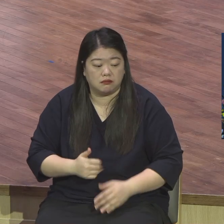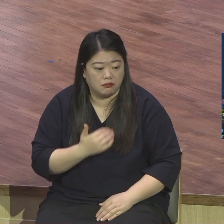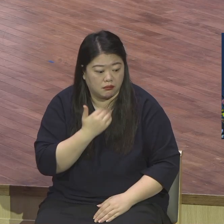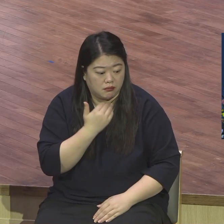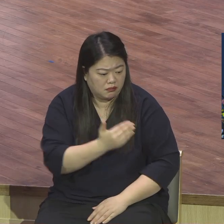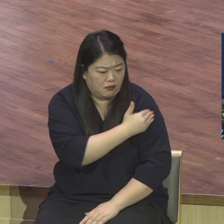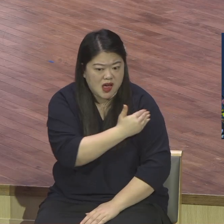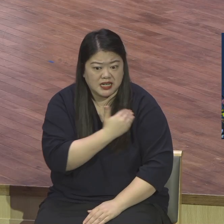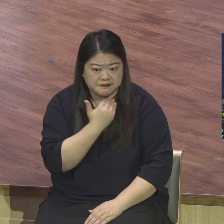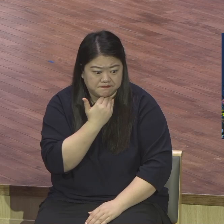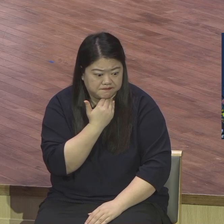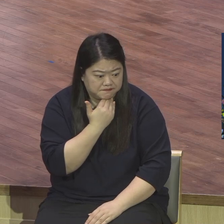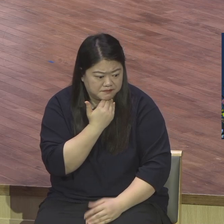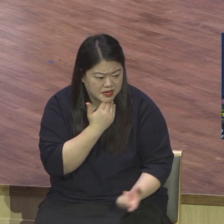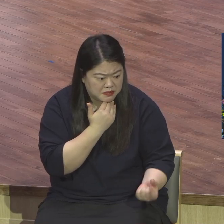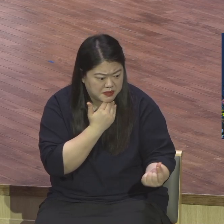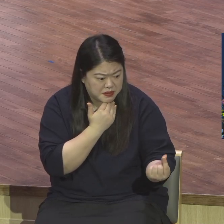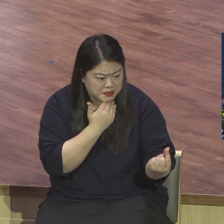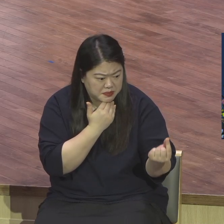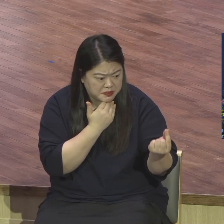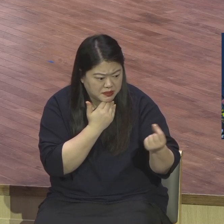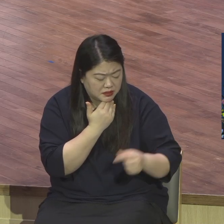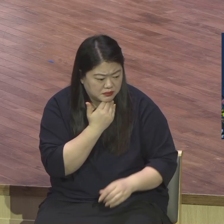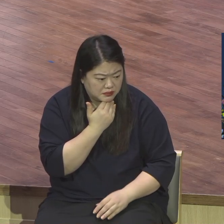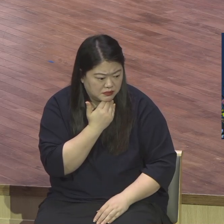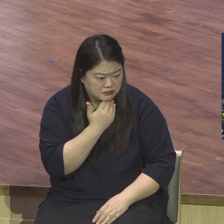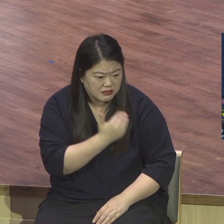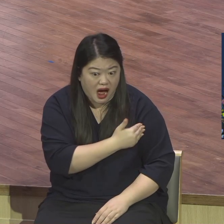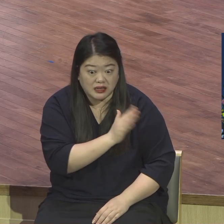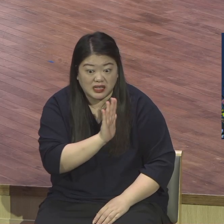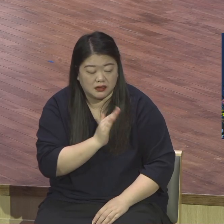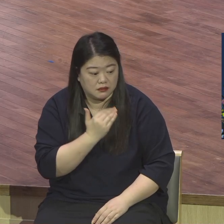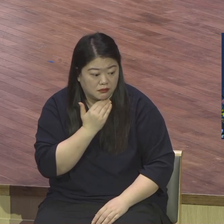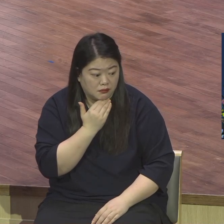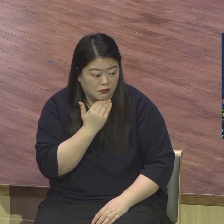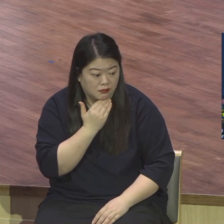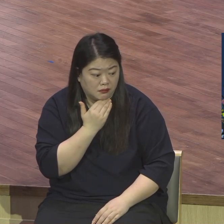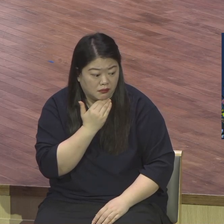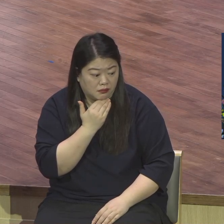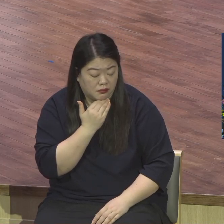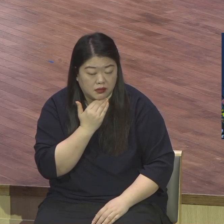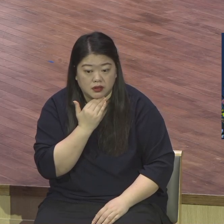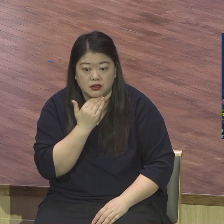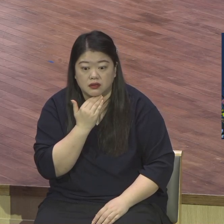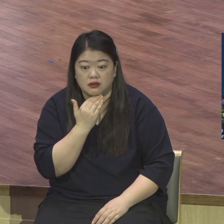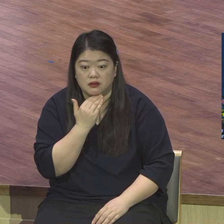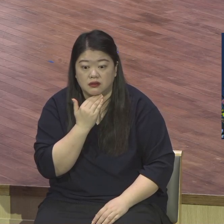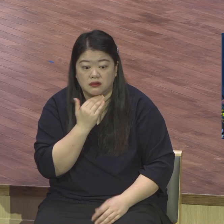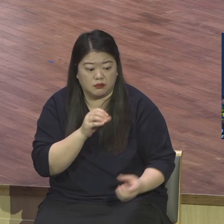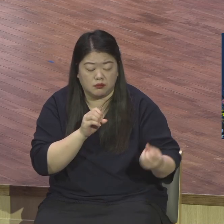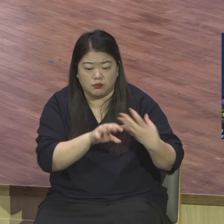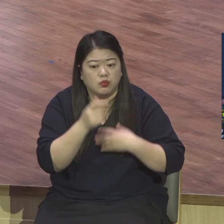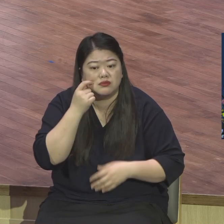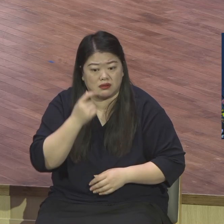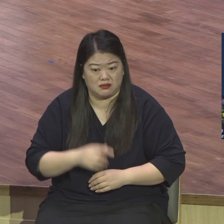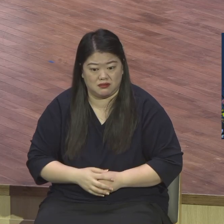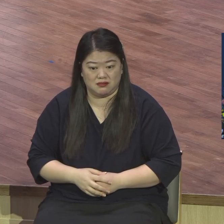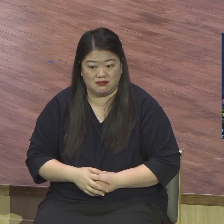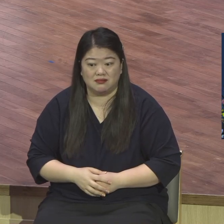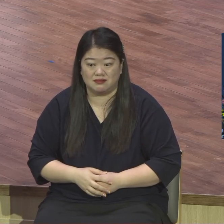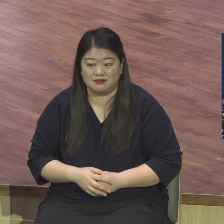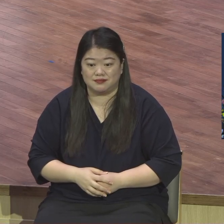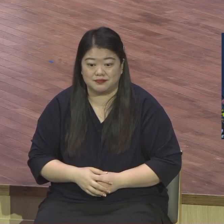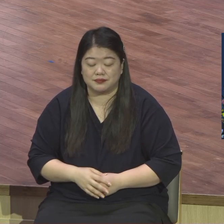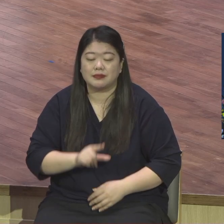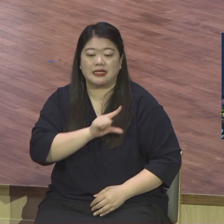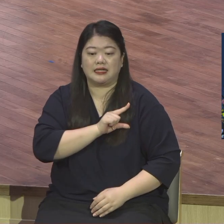영적 역사가 일어나고 있음을 여러분이 인정하시기 바랍니다. 종교개혁자 요한 칼빈이